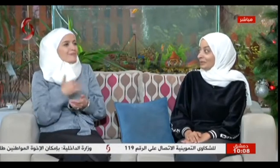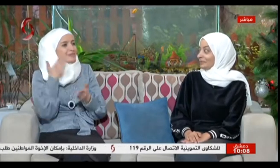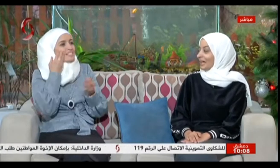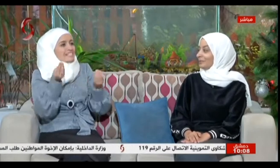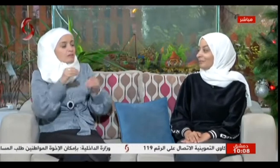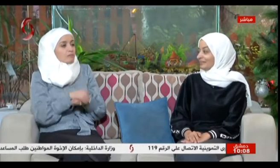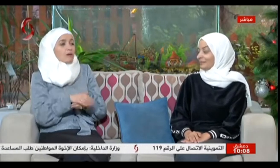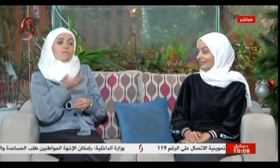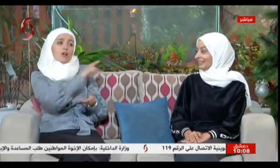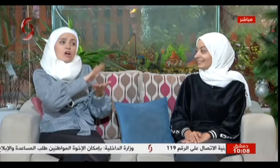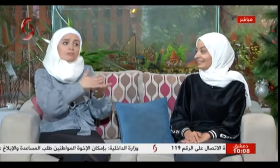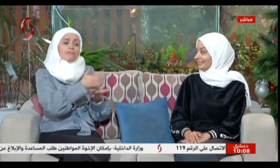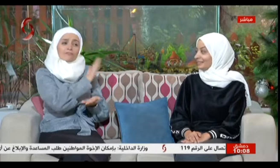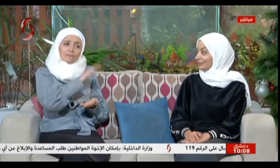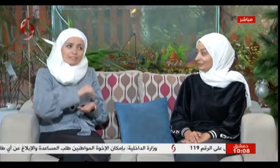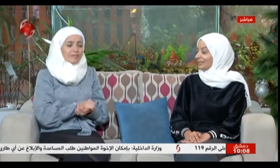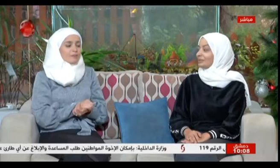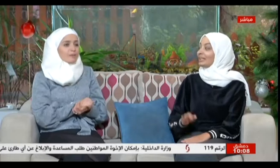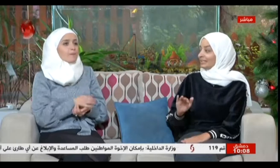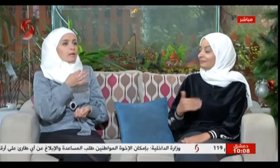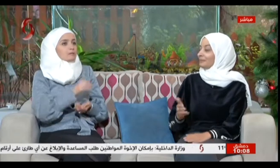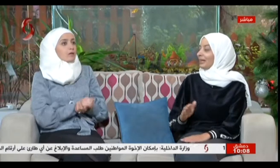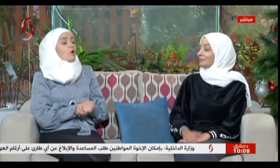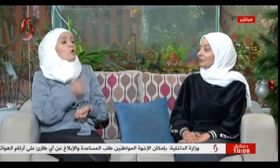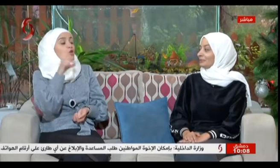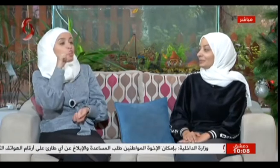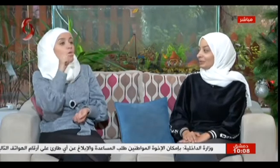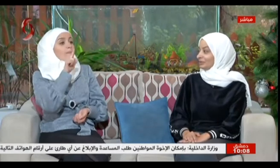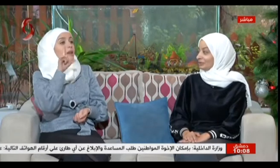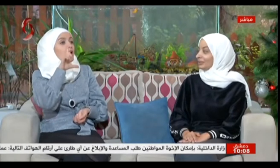الدكاترة إنه أول مرة بيتعاملوا مع صم، فأنا كنت كثير أتشكرهم. كان